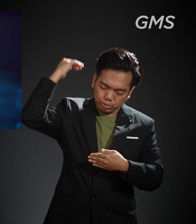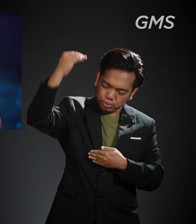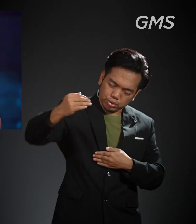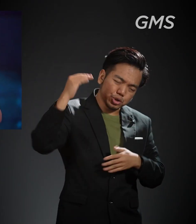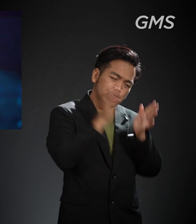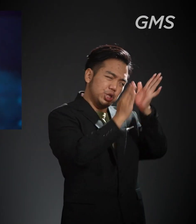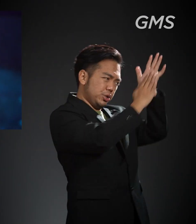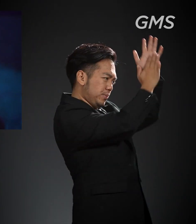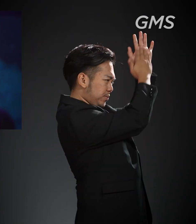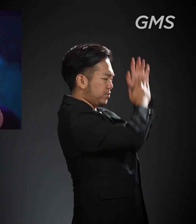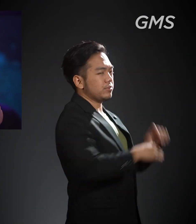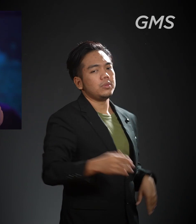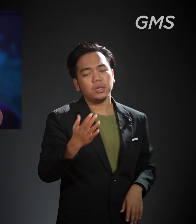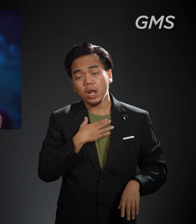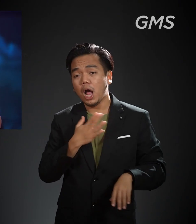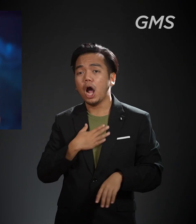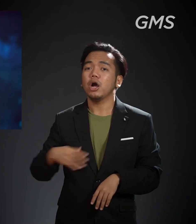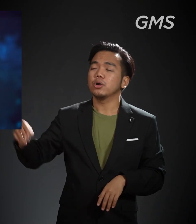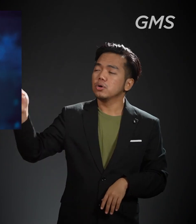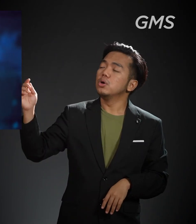dipuji, ku kagum